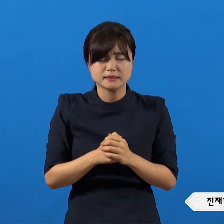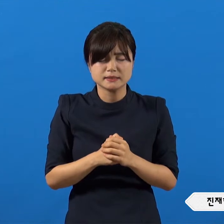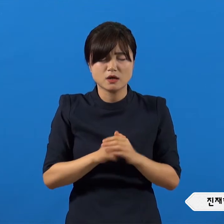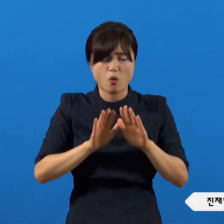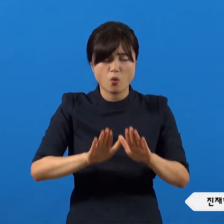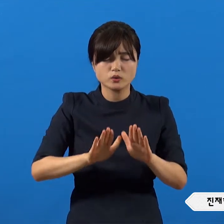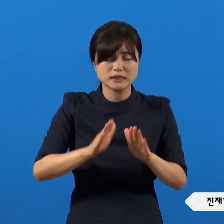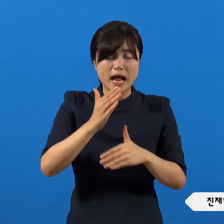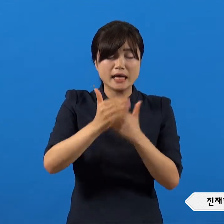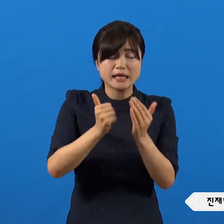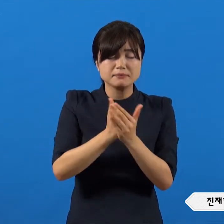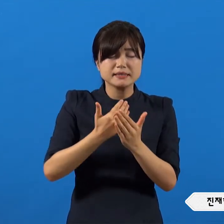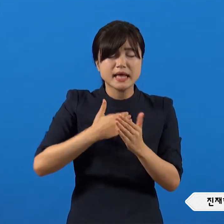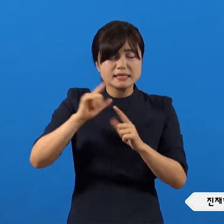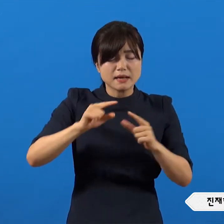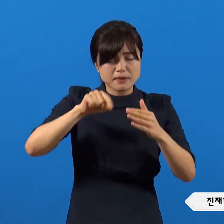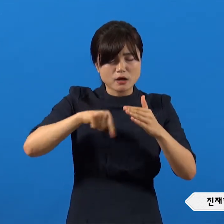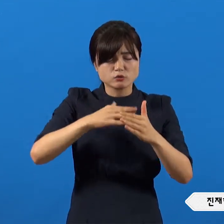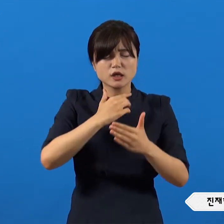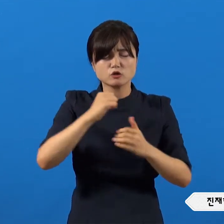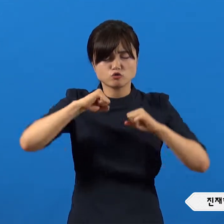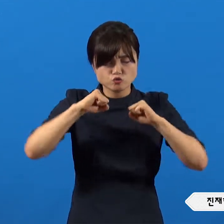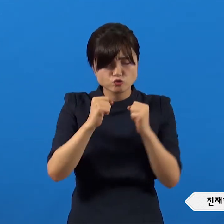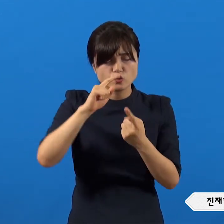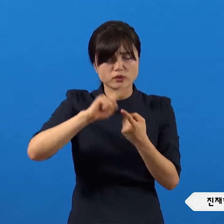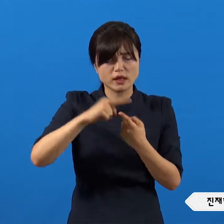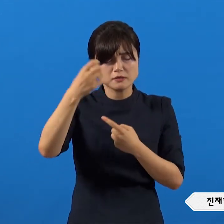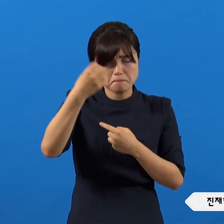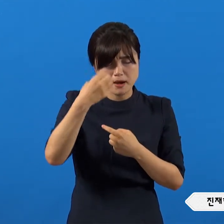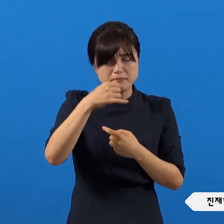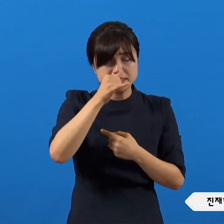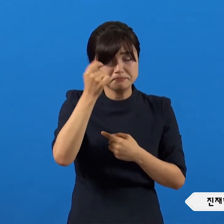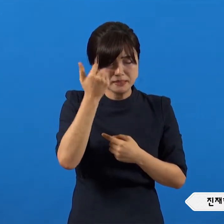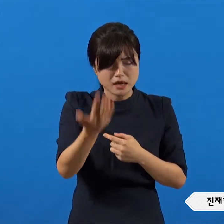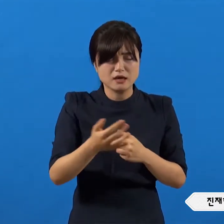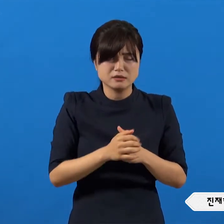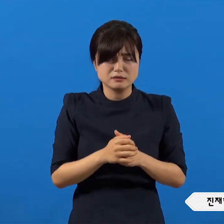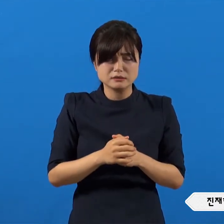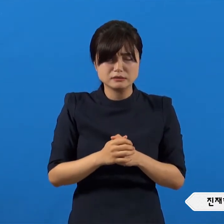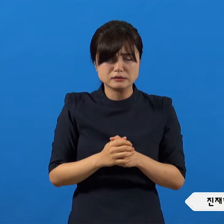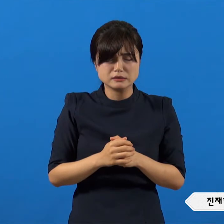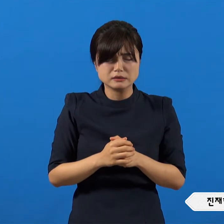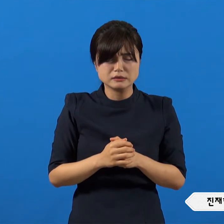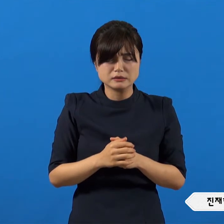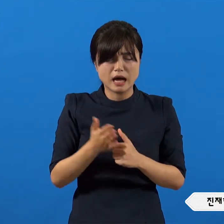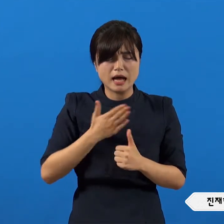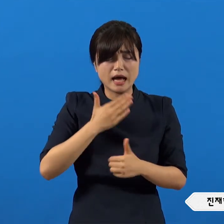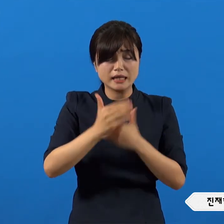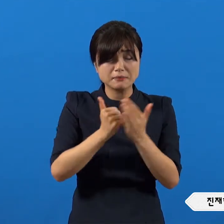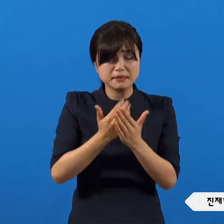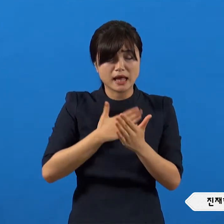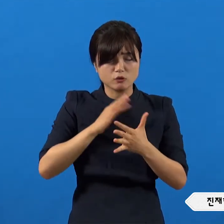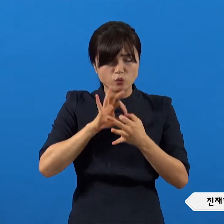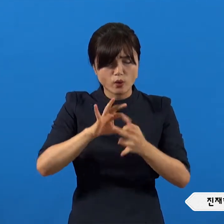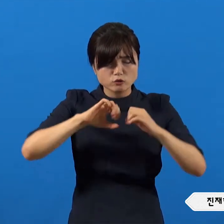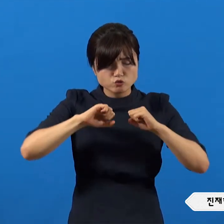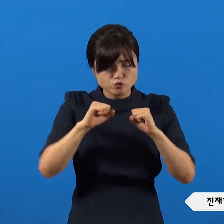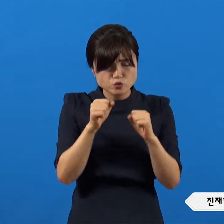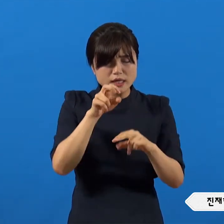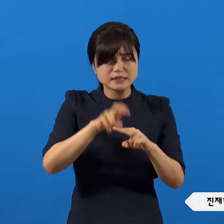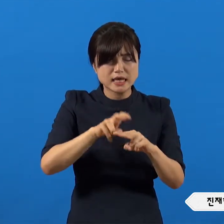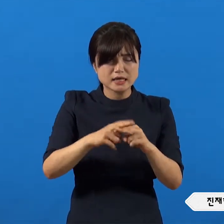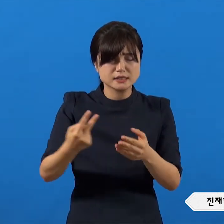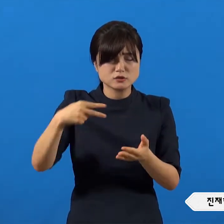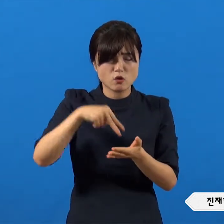하나님이 내 삶 가운데 순종에 대해서 말씀하시는 부분이 있습니까? 하나님이 나로 하여금 순종의 자리에 서기를